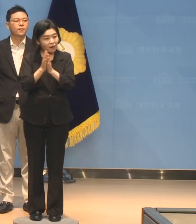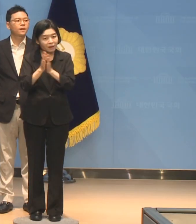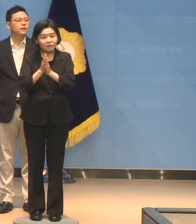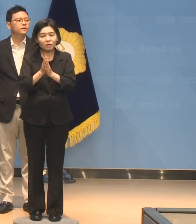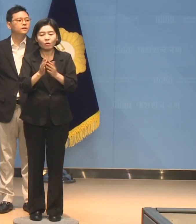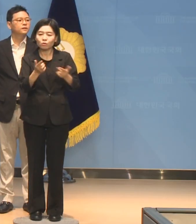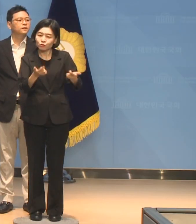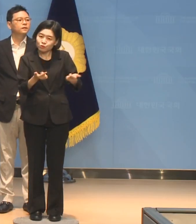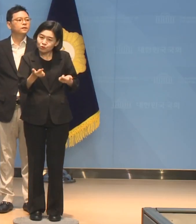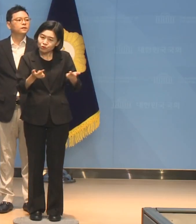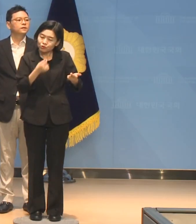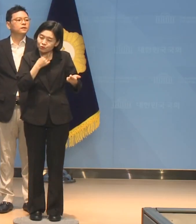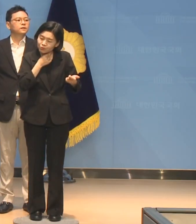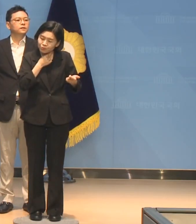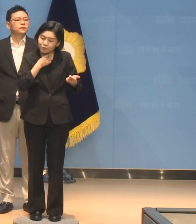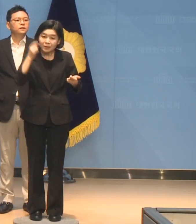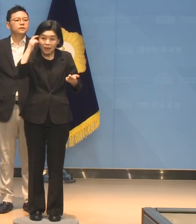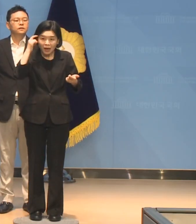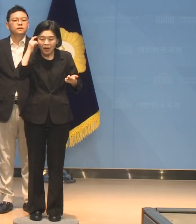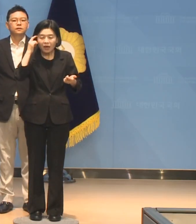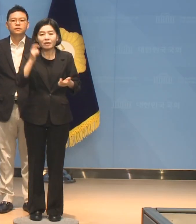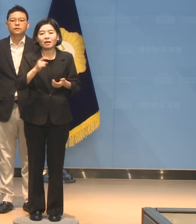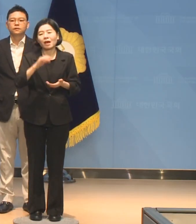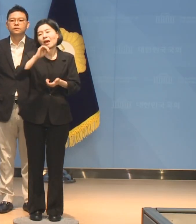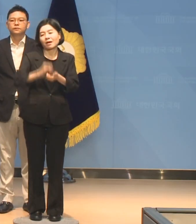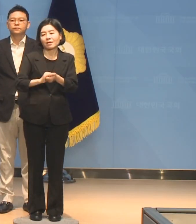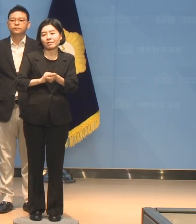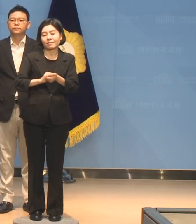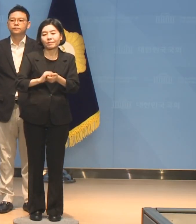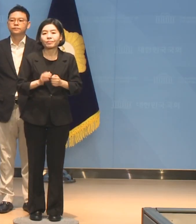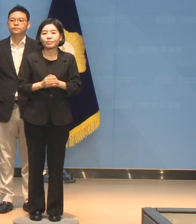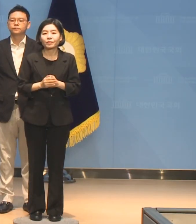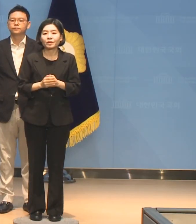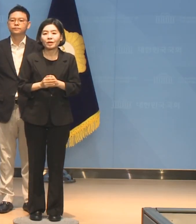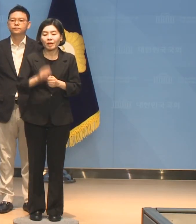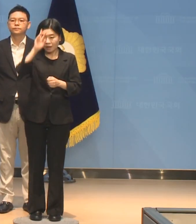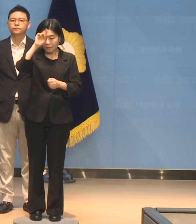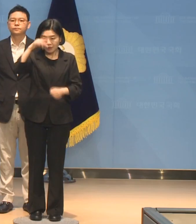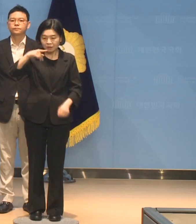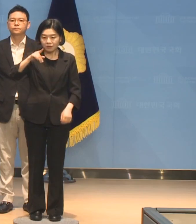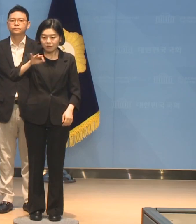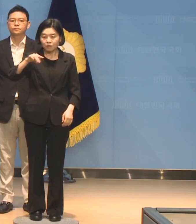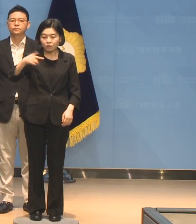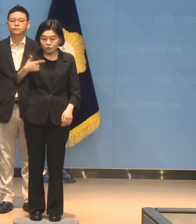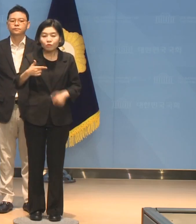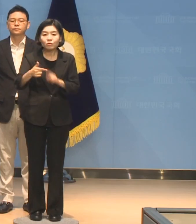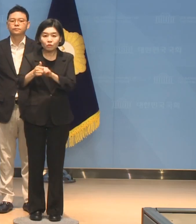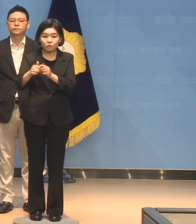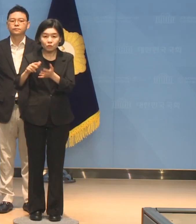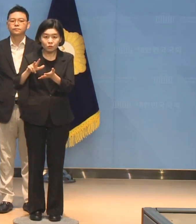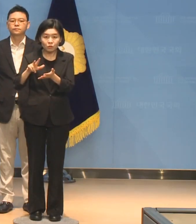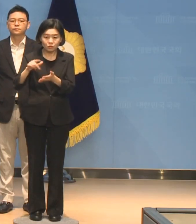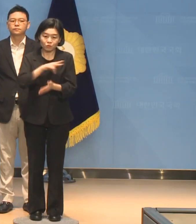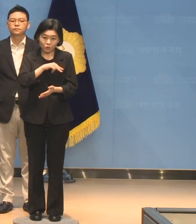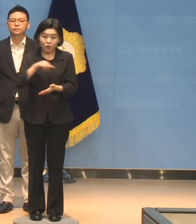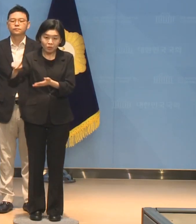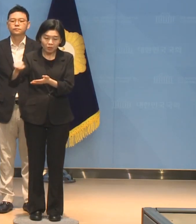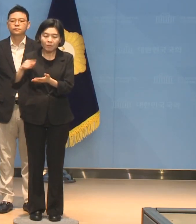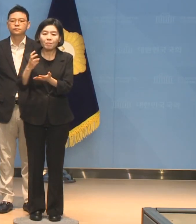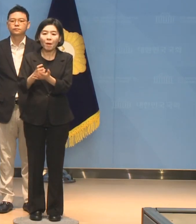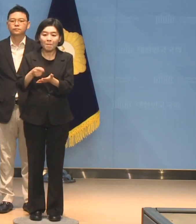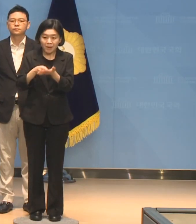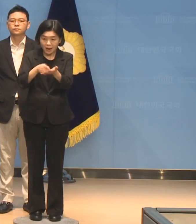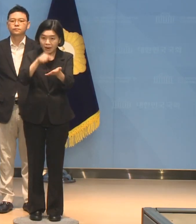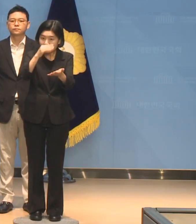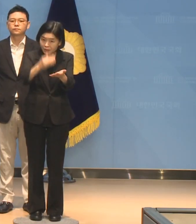방안을 추구해 왔습니다마는 이제 그 한계에 다다른 것 같습니다. 박정훈 의원님이 대표 발의하신 이